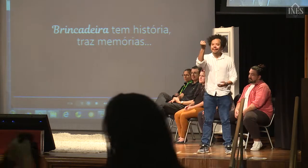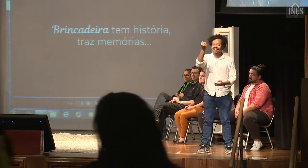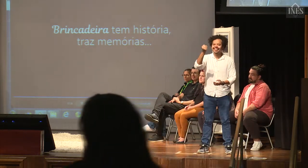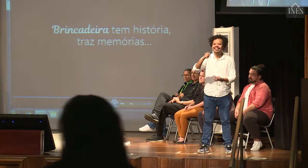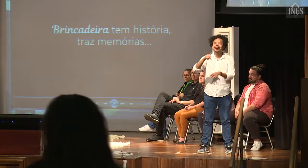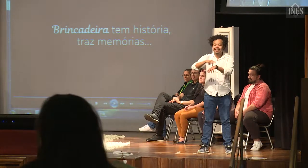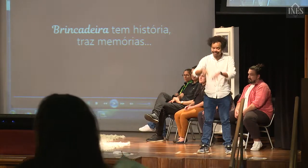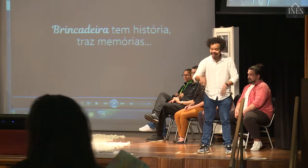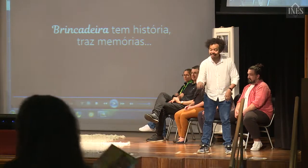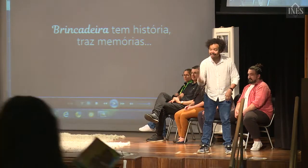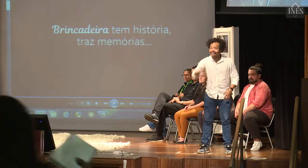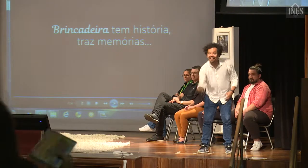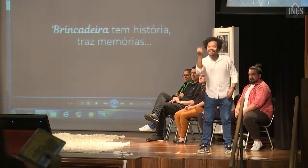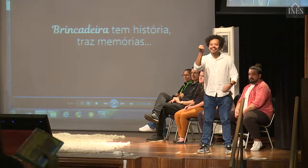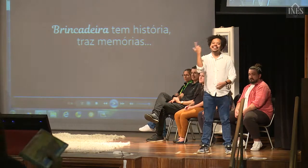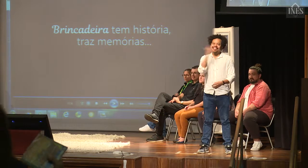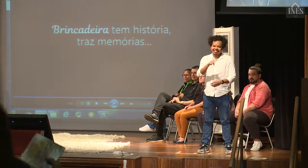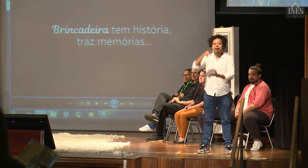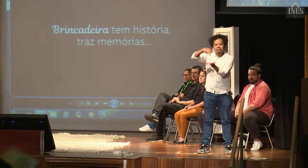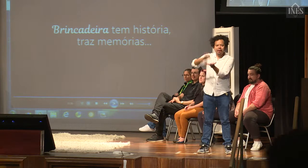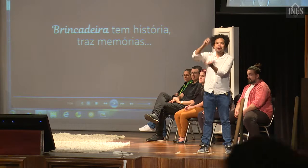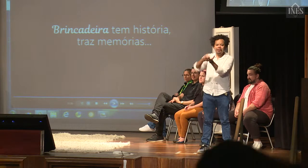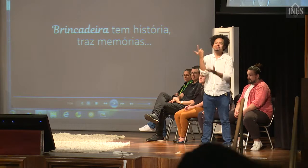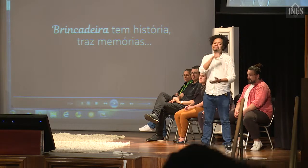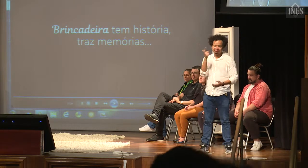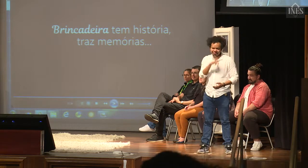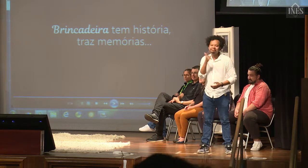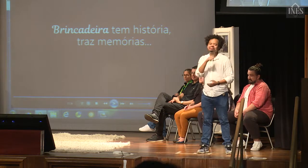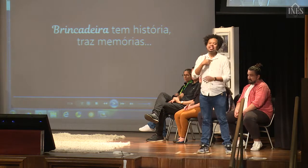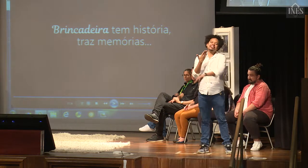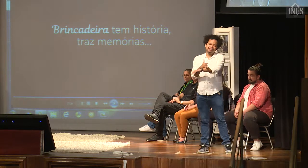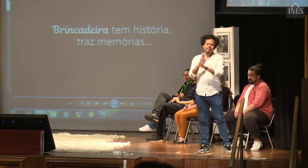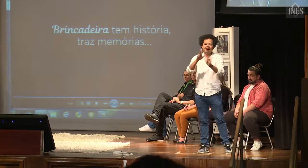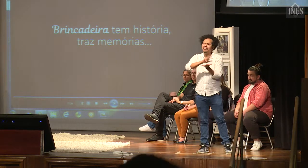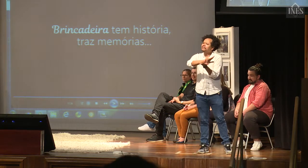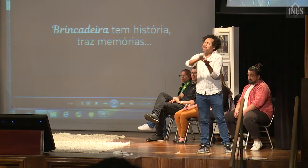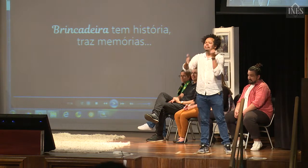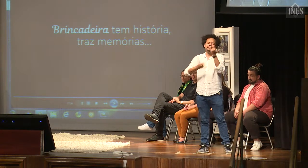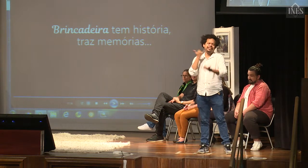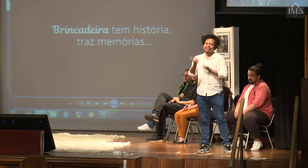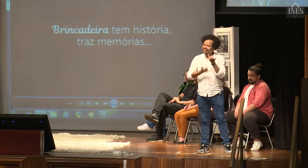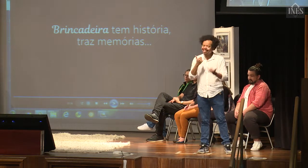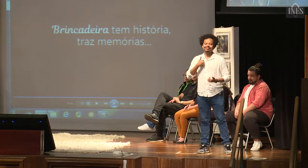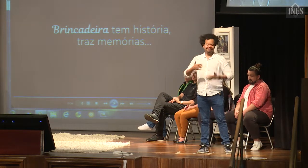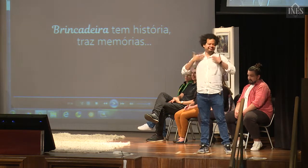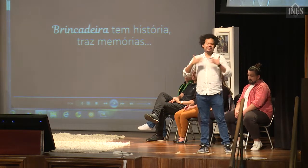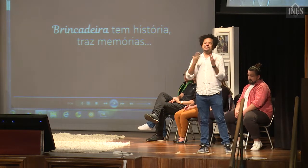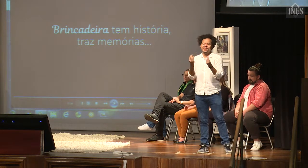e tentava pegar outra. Jogava uma para o alto e tentava pegar a pedra do chão. E aí eu conseguia sempre, né? Mas a gente fez diversas brincadeiras. Eu tive